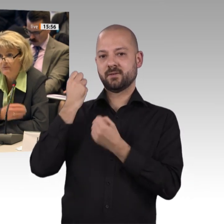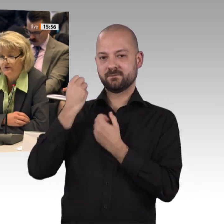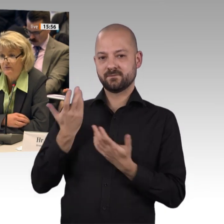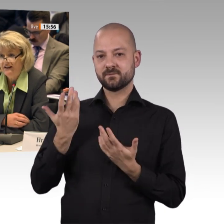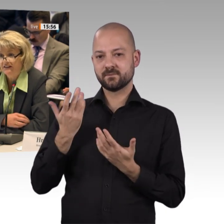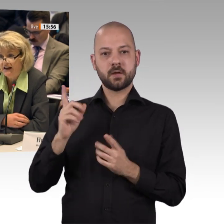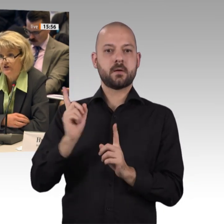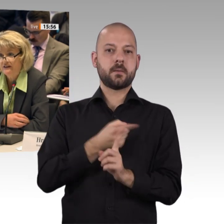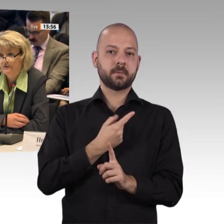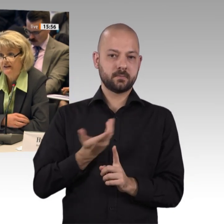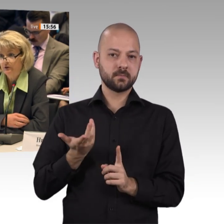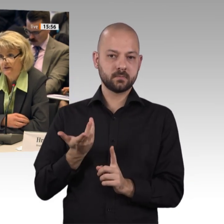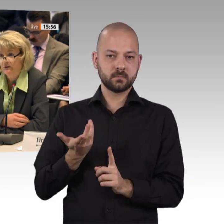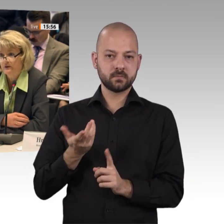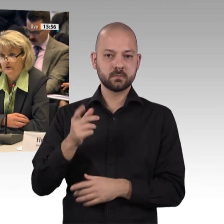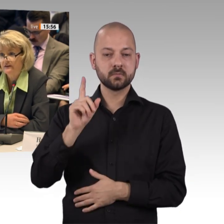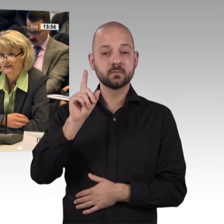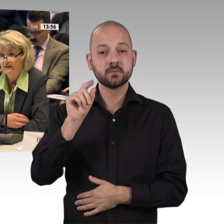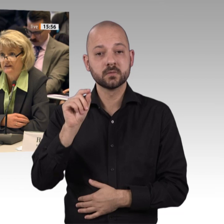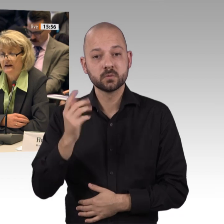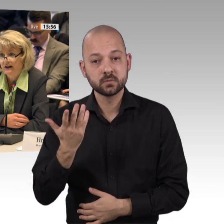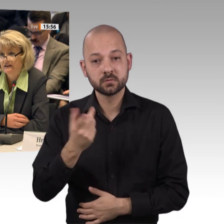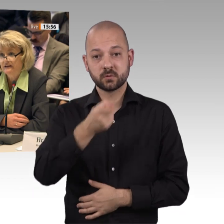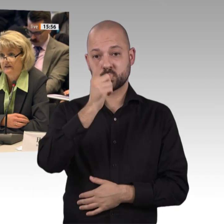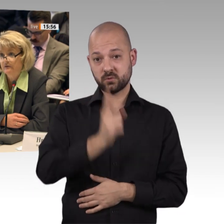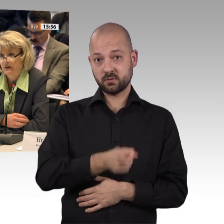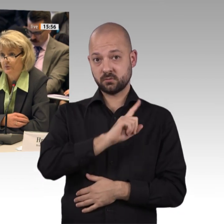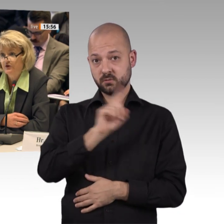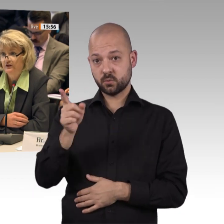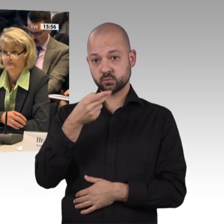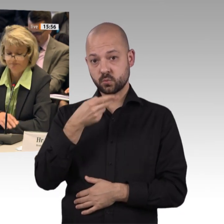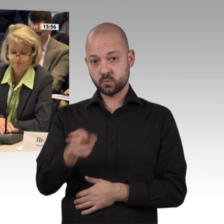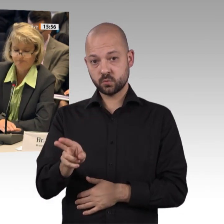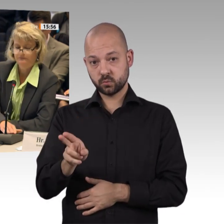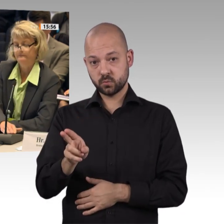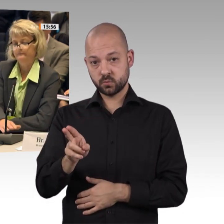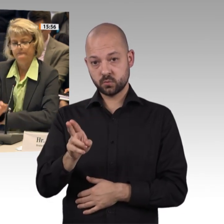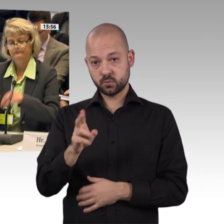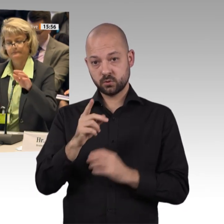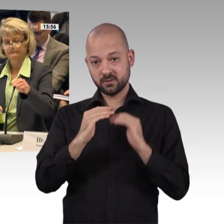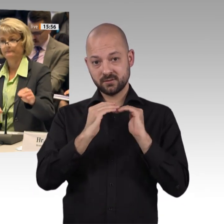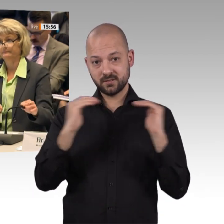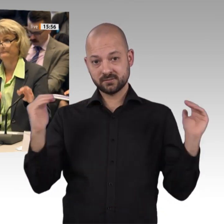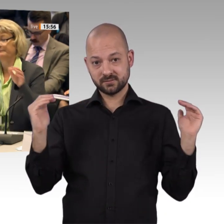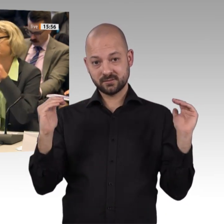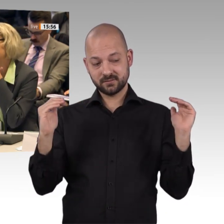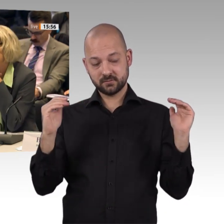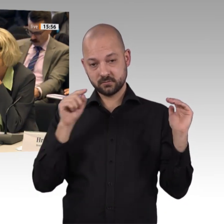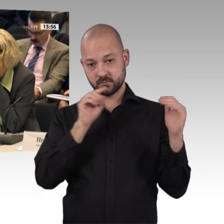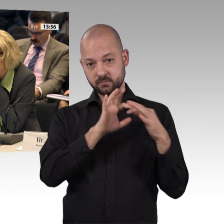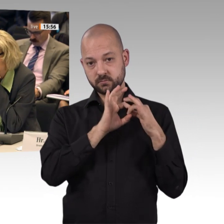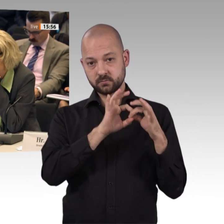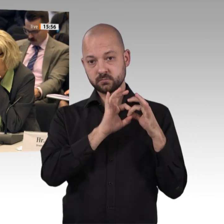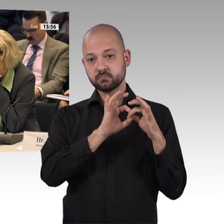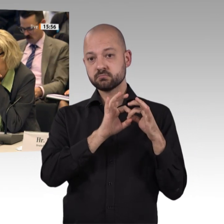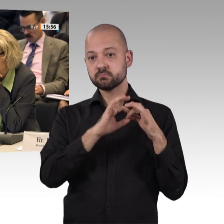im Rahmen der familiären Einstandspflicht durchaus aus unserer Sicht herangezogen werden müsste. Dankeschön. Und dann der Herr Schäfer.